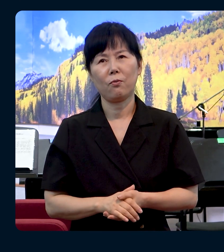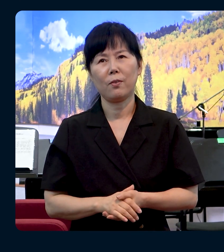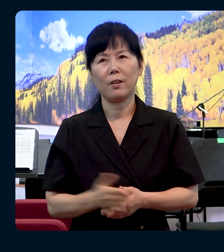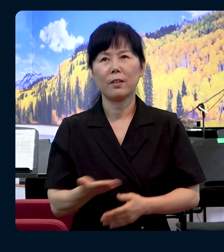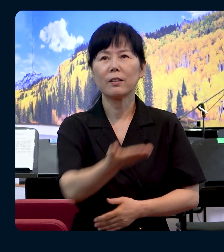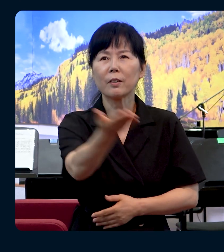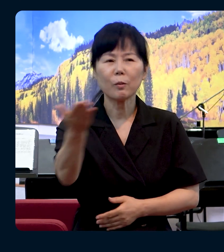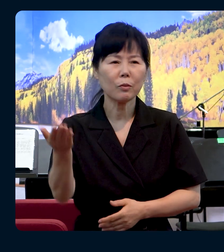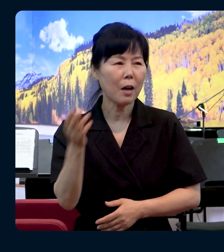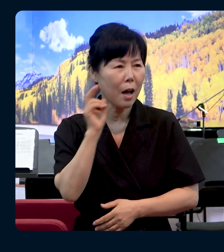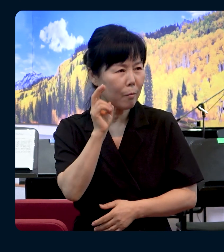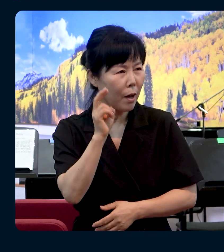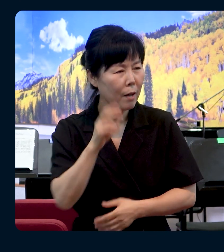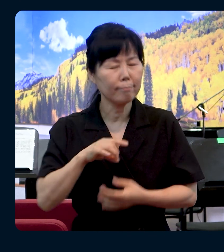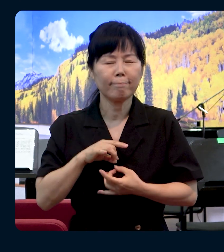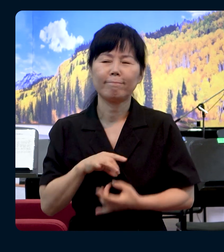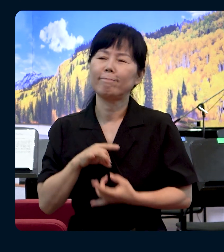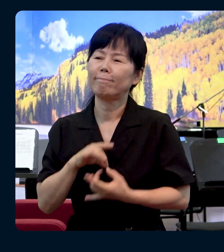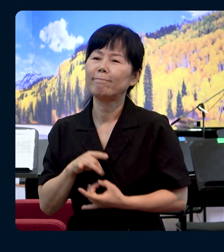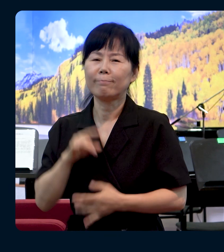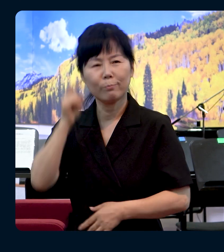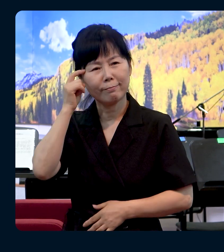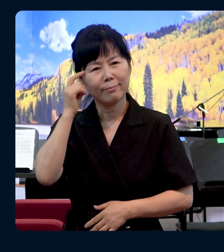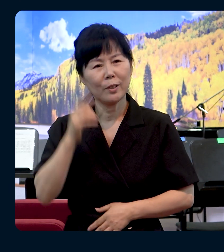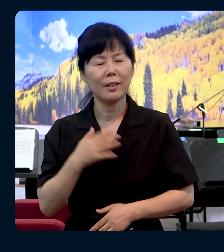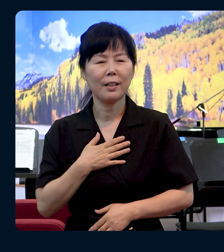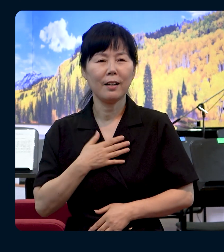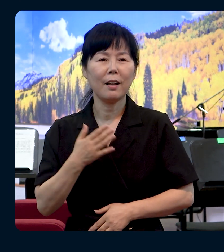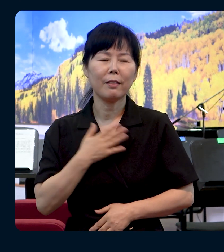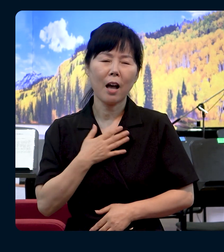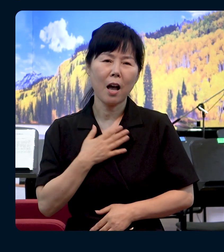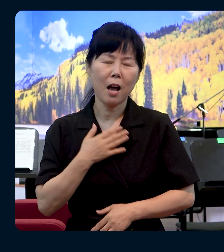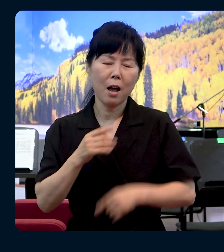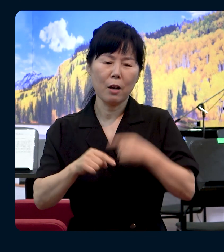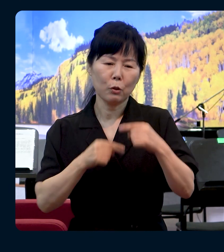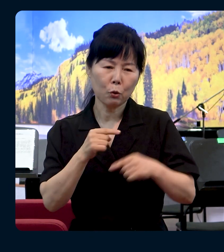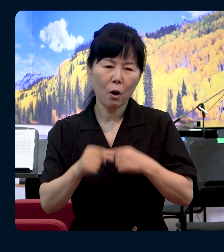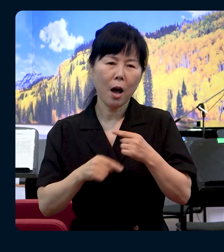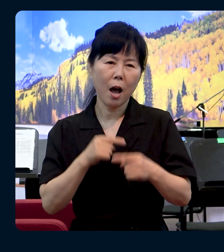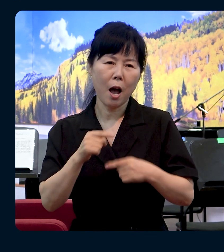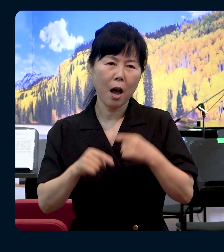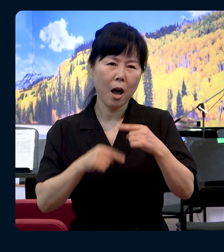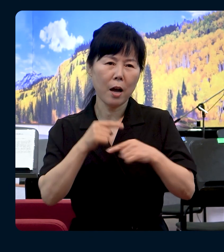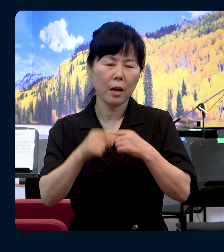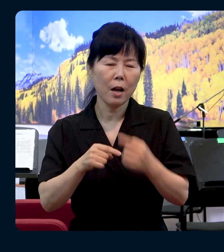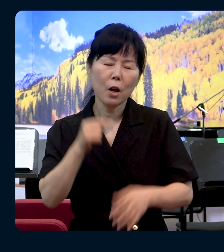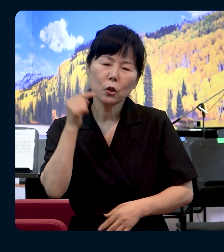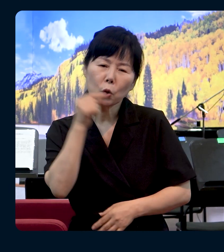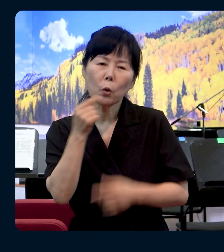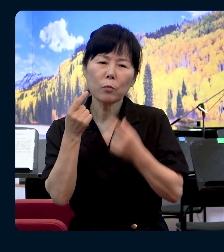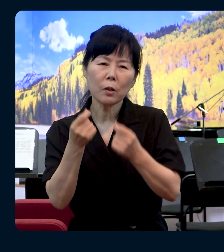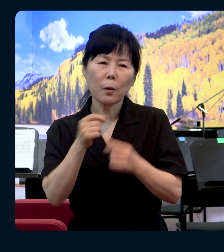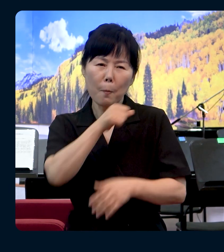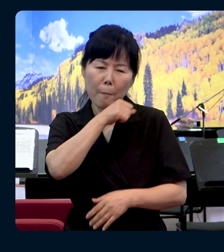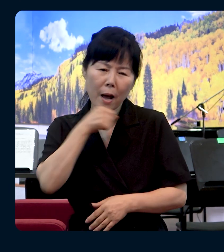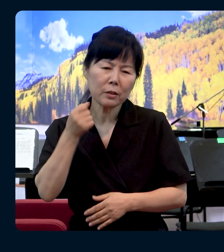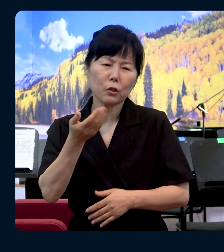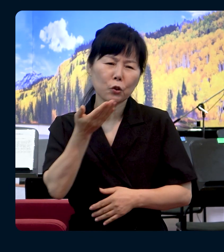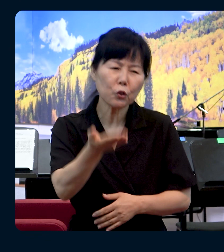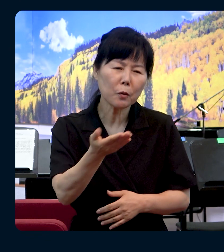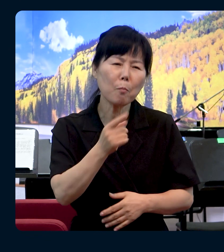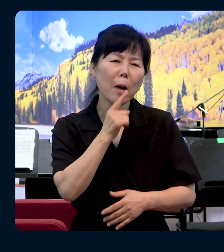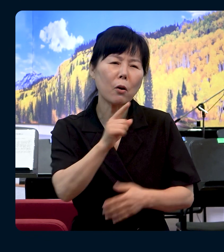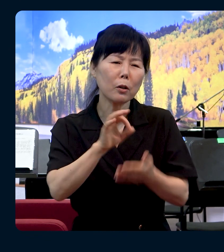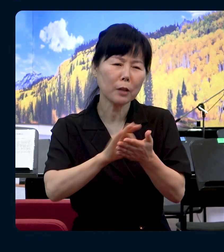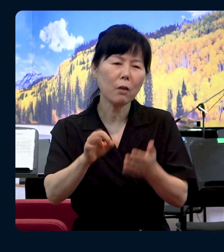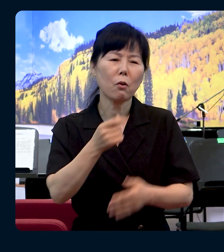여러분이 아마 여기서 이런 생각을 할 수 있습니다. 나는 정말 말을 이렇게 소금으로 맛을 내는 것처럼 그렇게 하고 싶은데 그게 마음같이